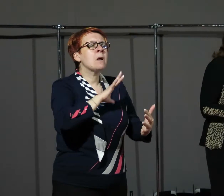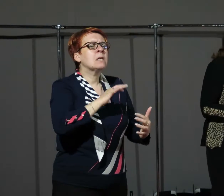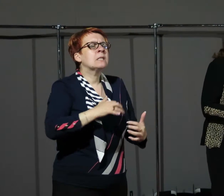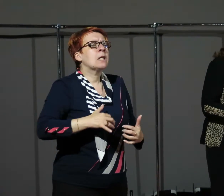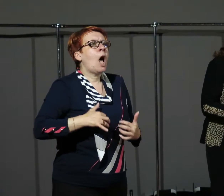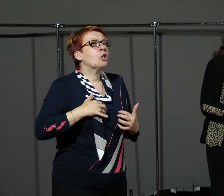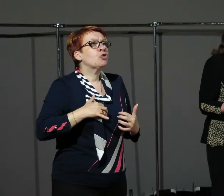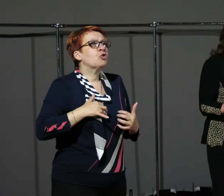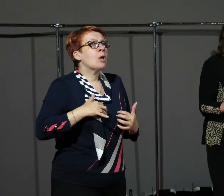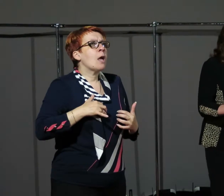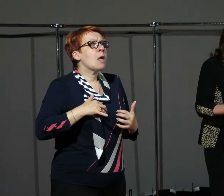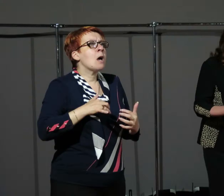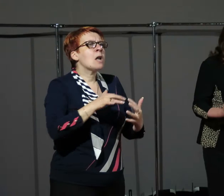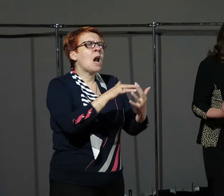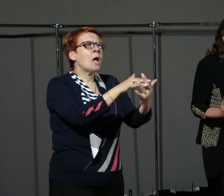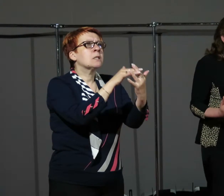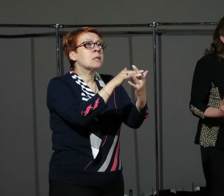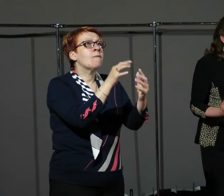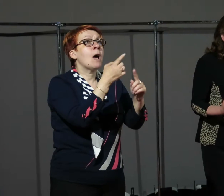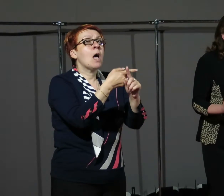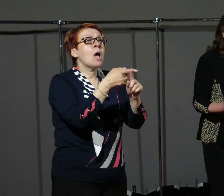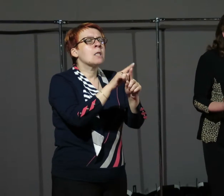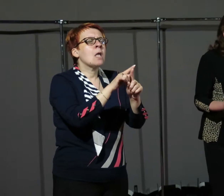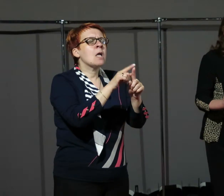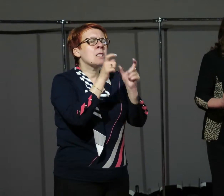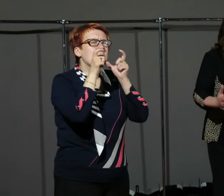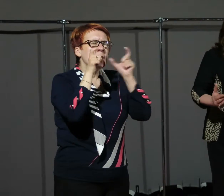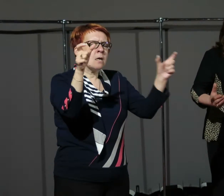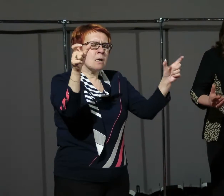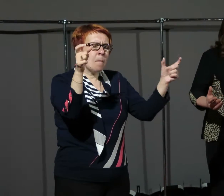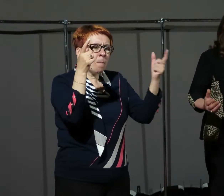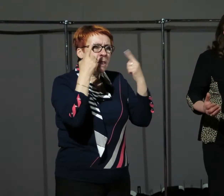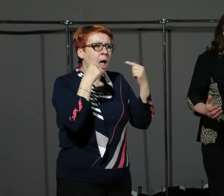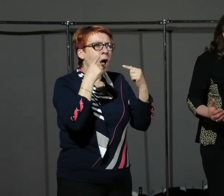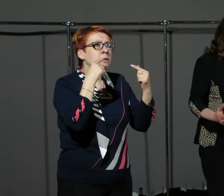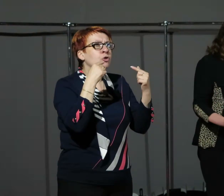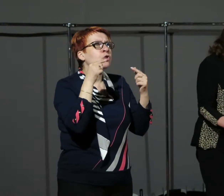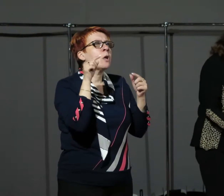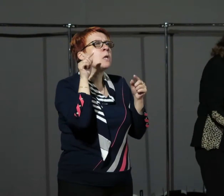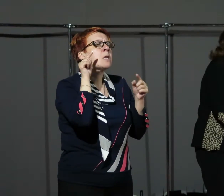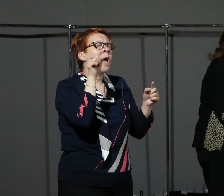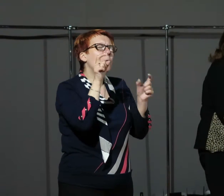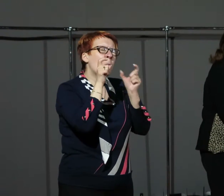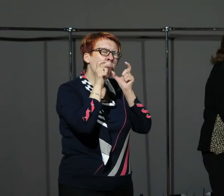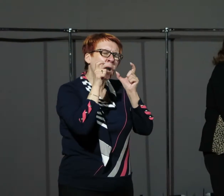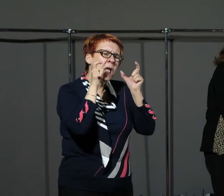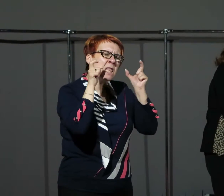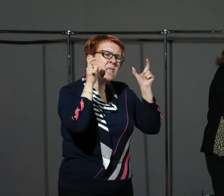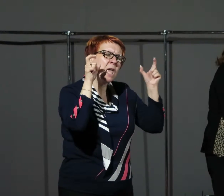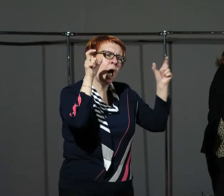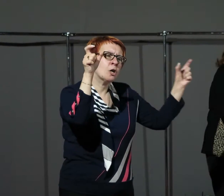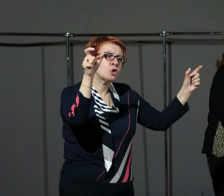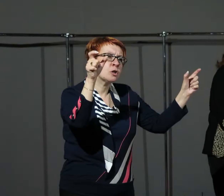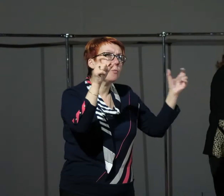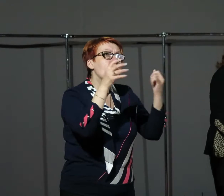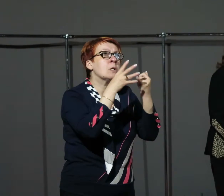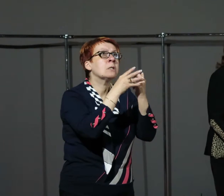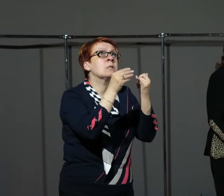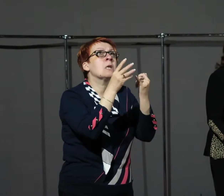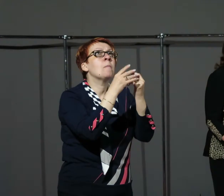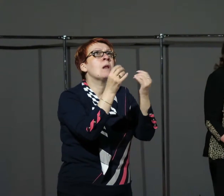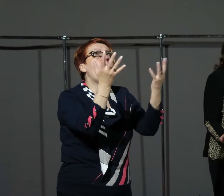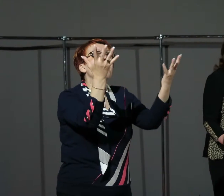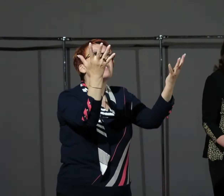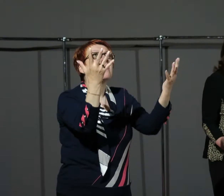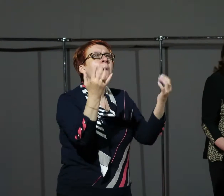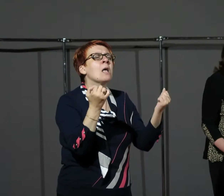разрывов, этот плач. Ему протяжному земля внимала,